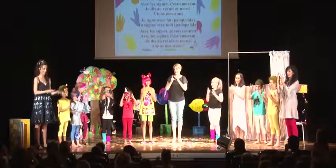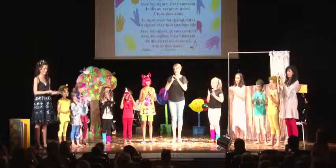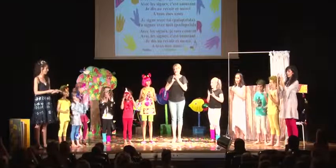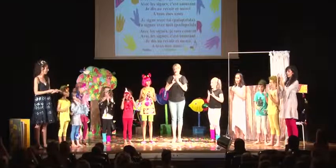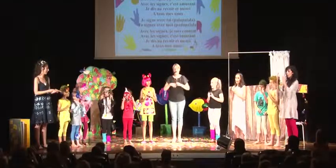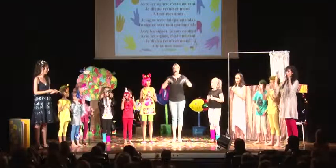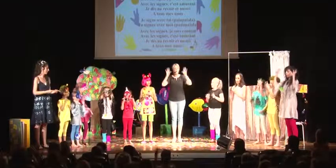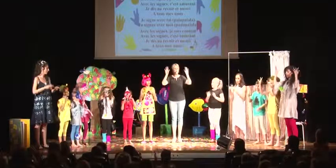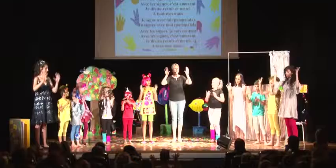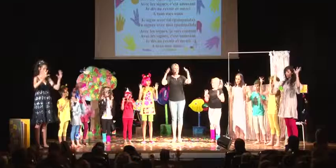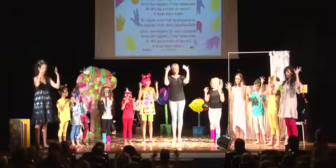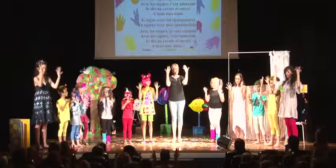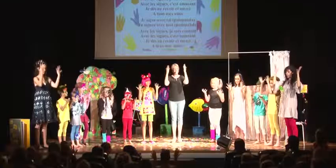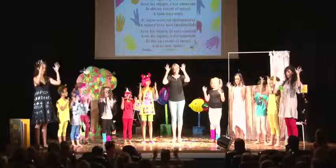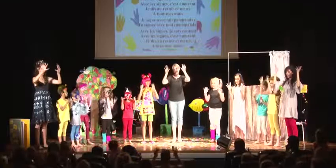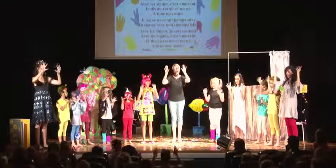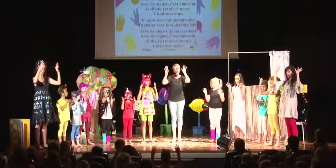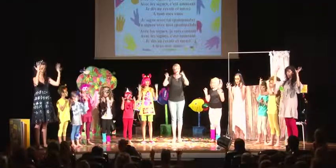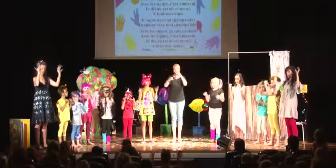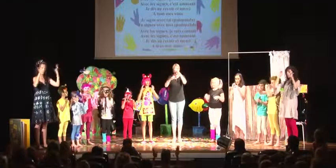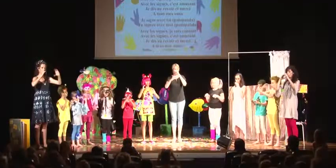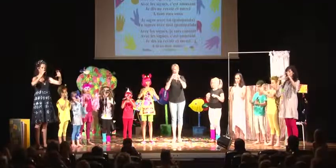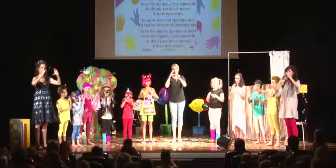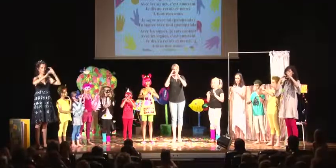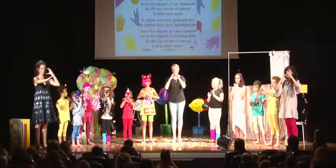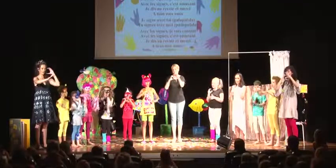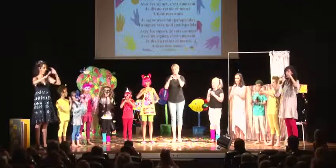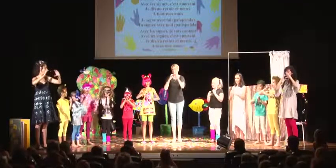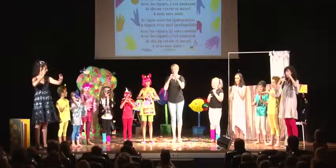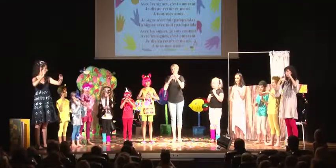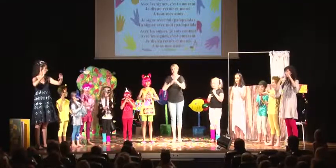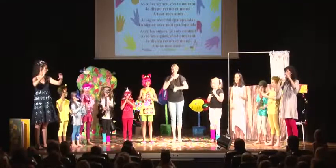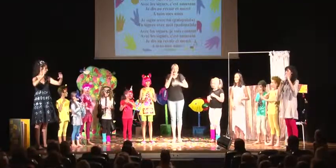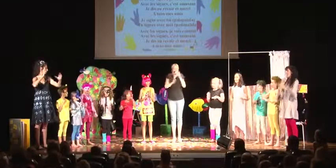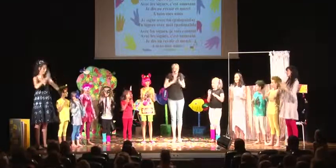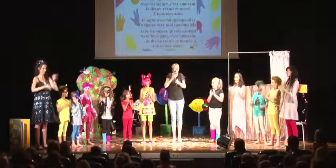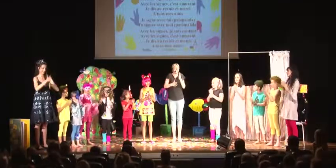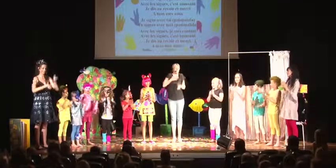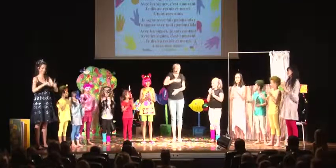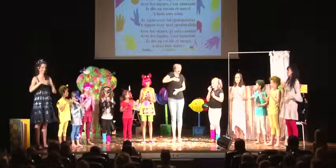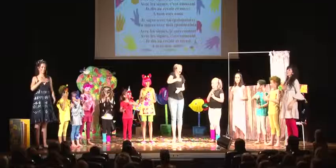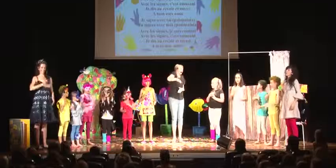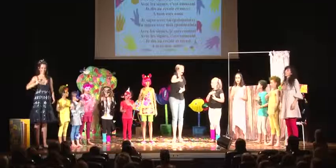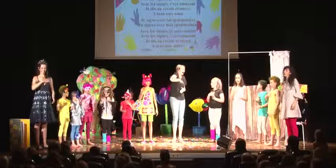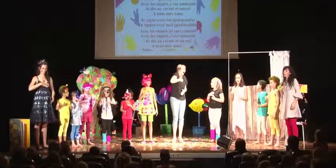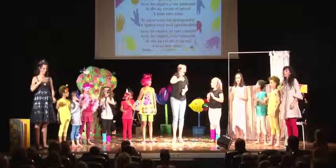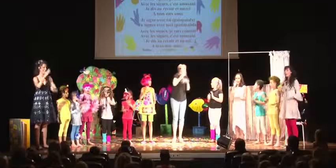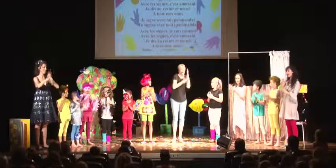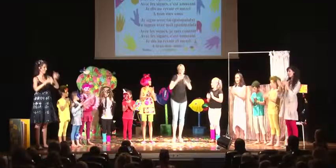arrivé. On utilise ses deux mains pour communiquer. Avec les signes, je suis content. Avec